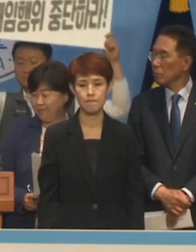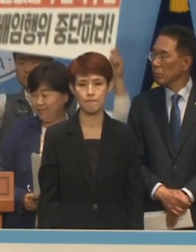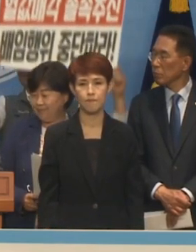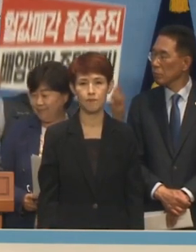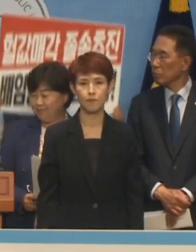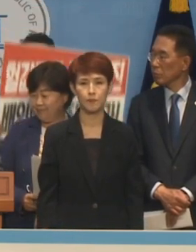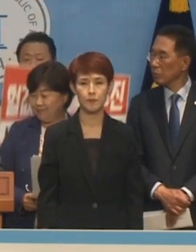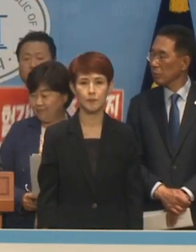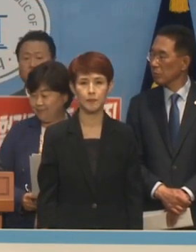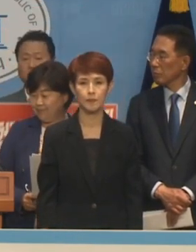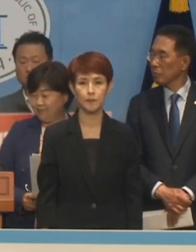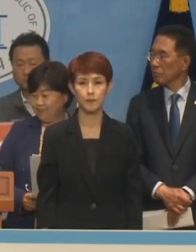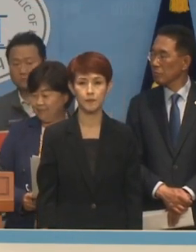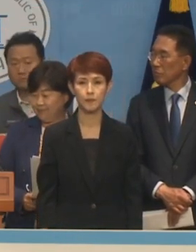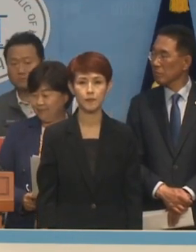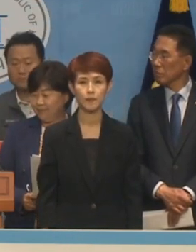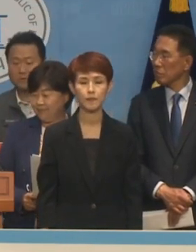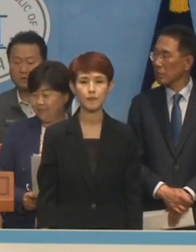이건가요?